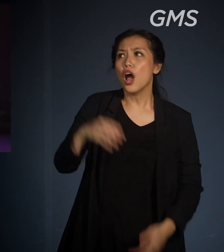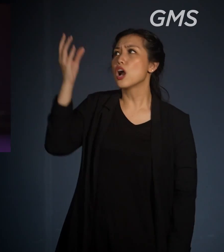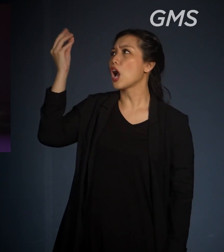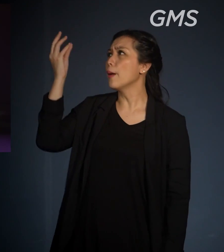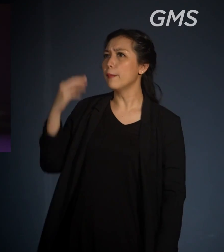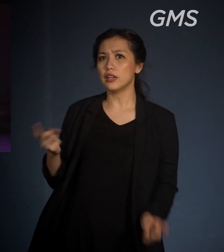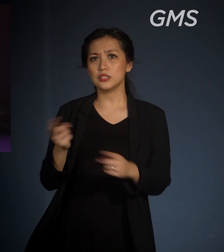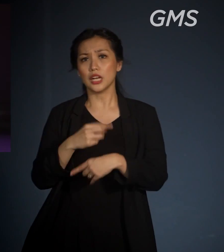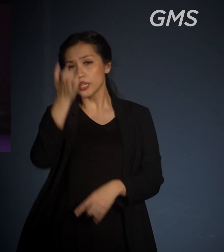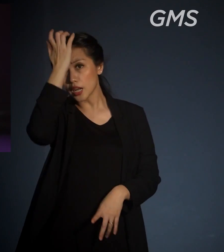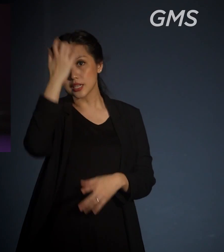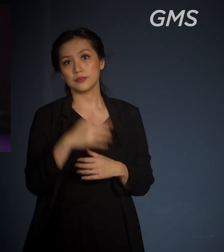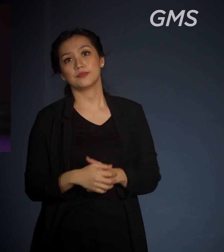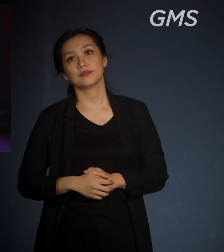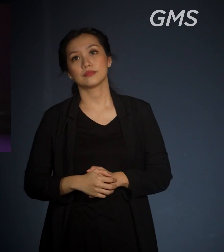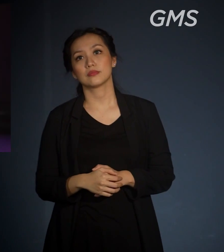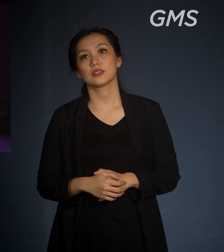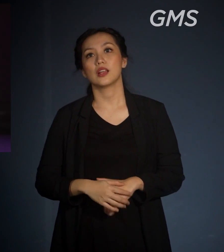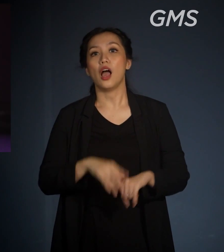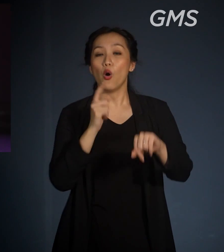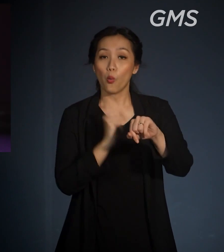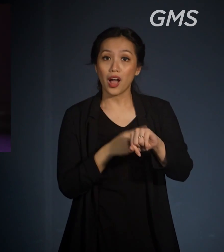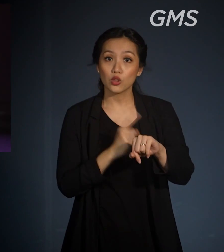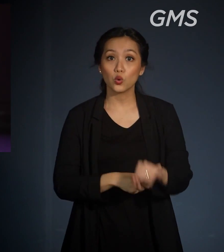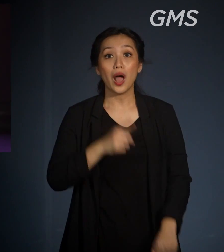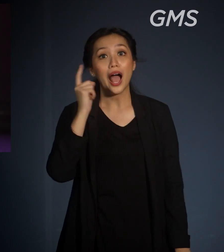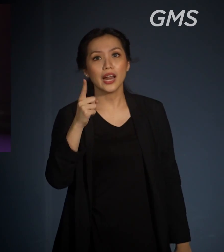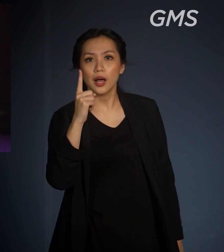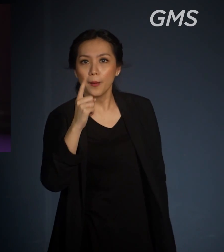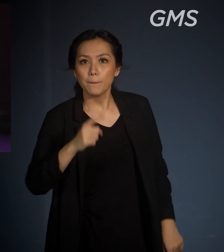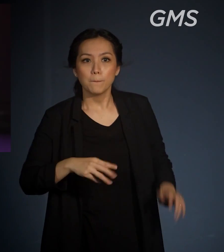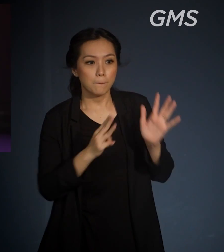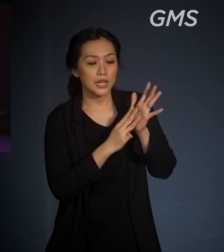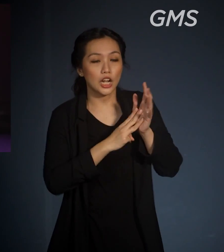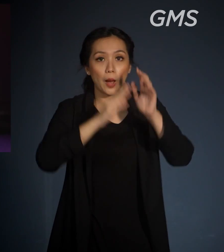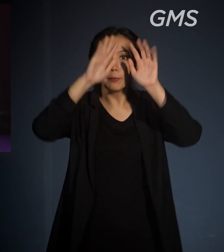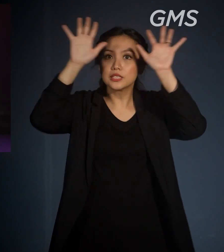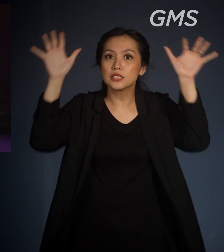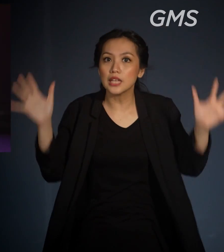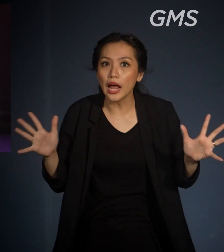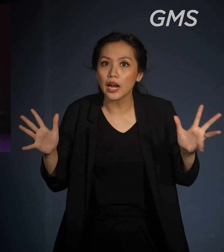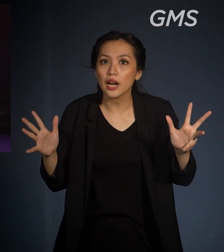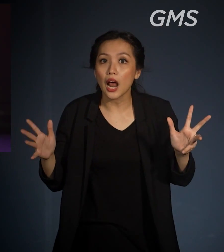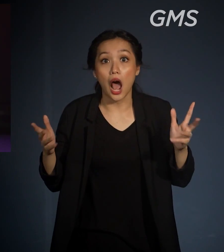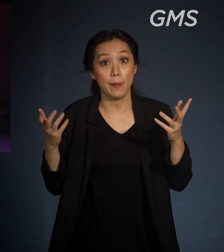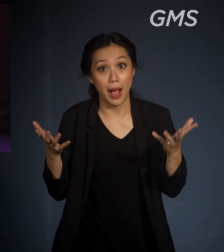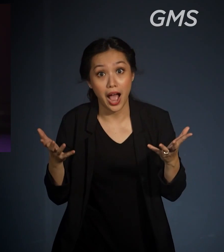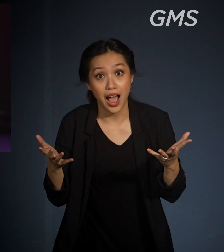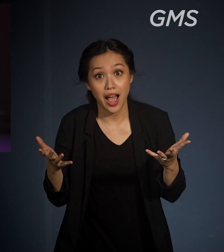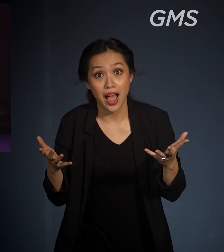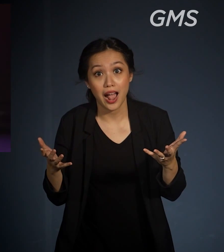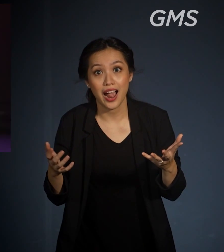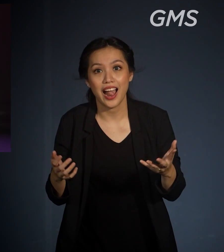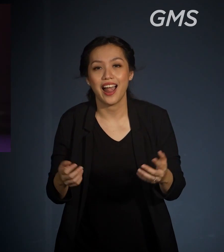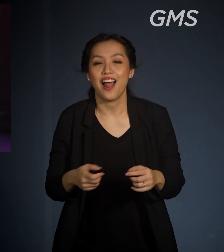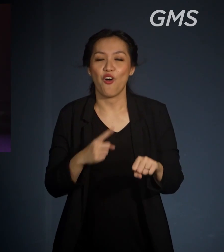dipromosi jadi raja? Waktu ada sebuah persoalan besar. Apa persoalan besarnya?